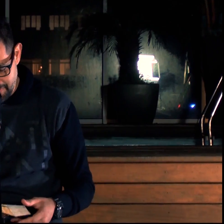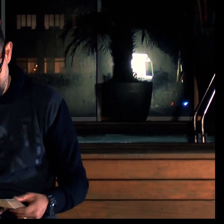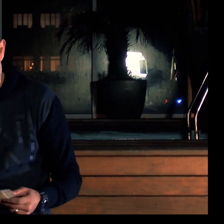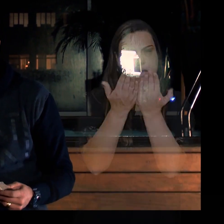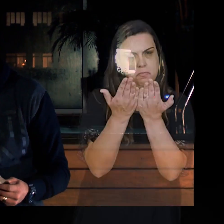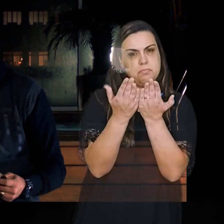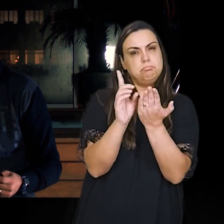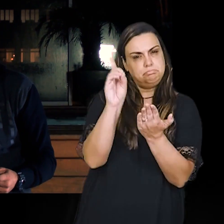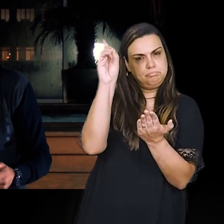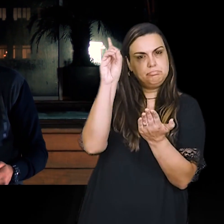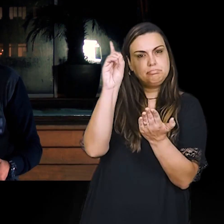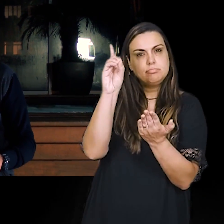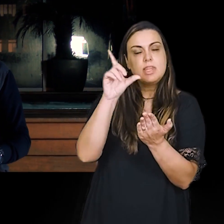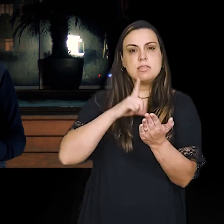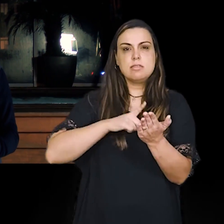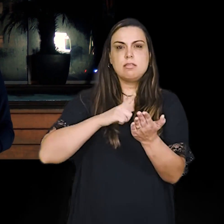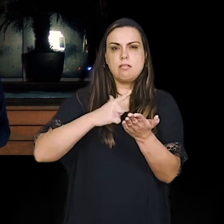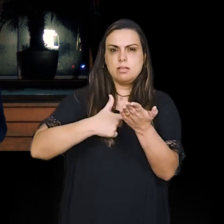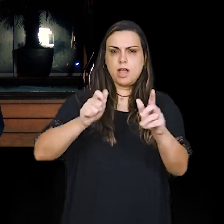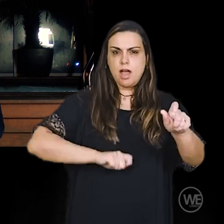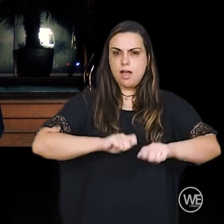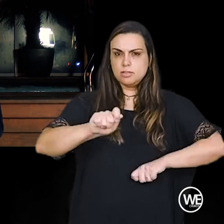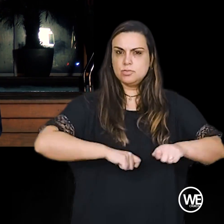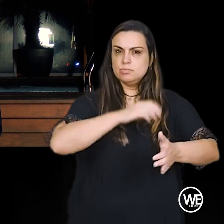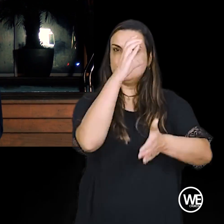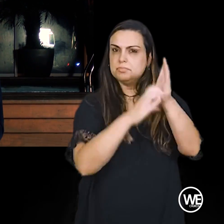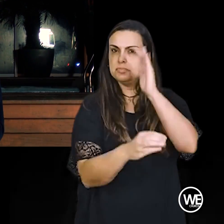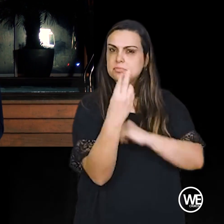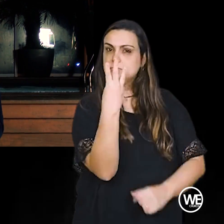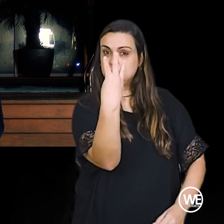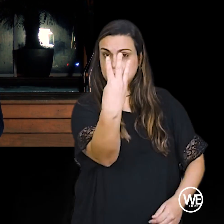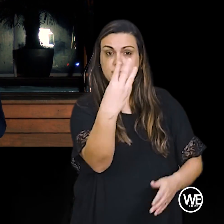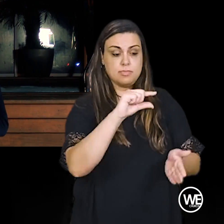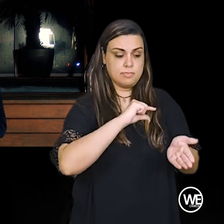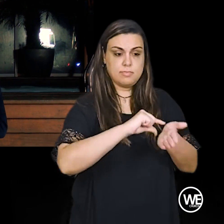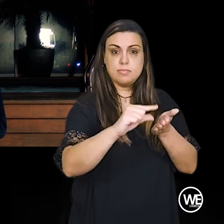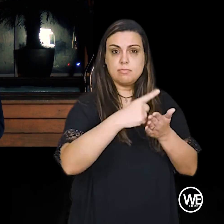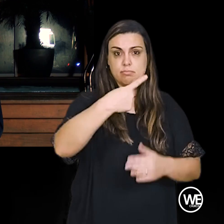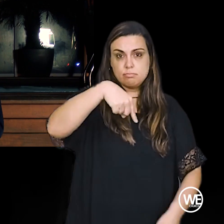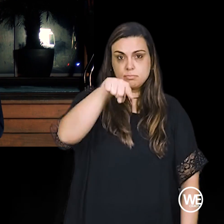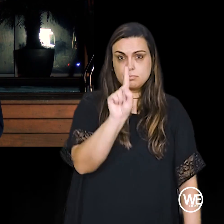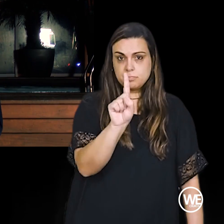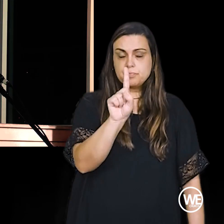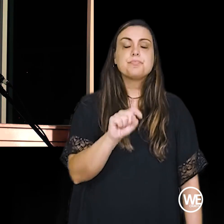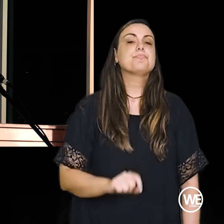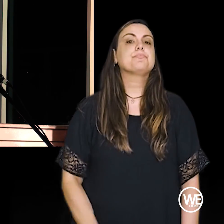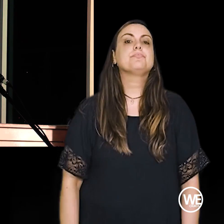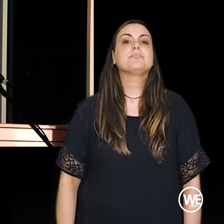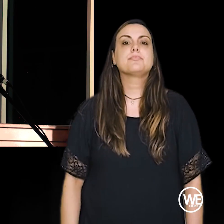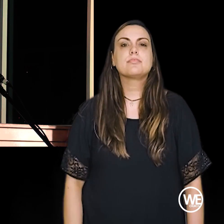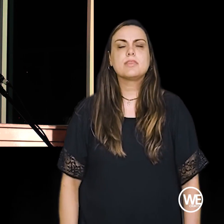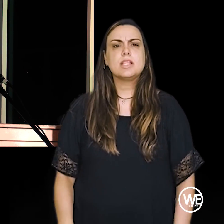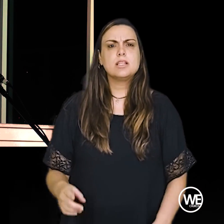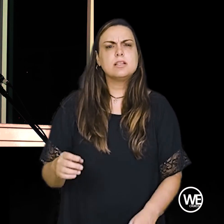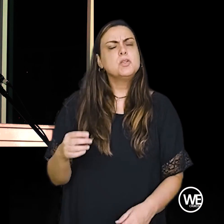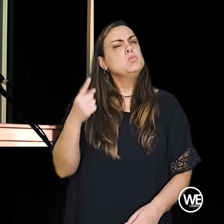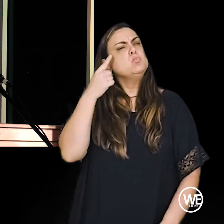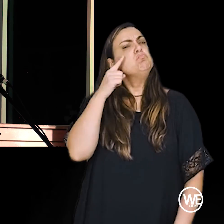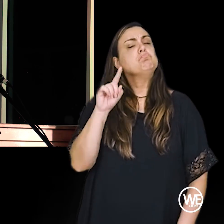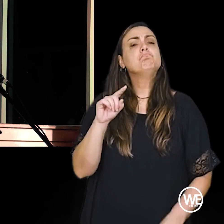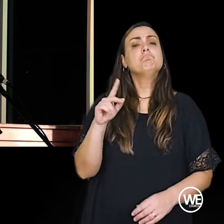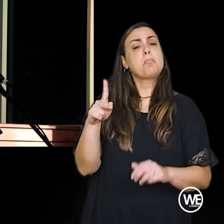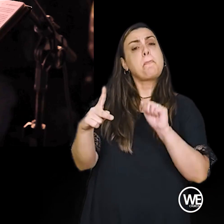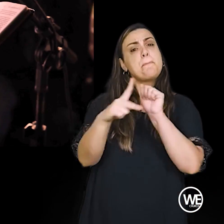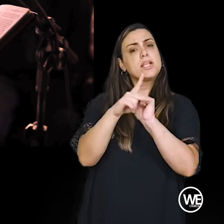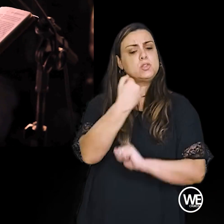libras. Em Atos 3, a partir do versículo 1. Certo dia, Pedro e